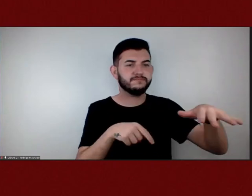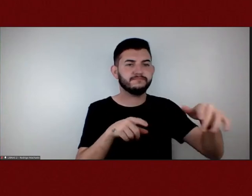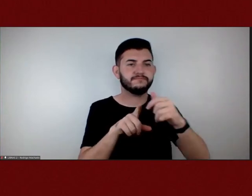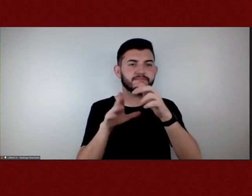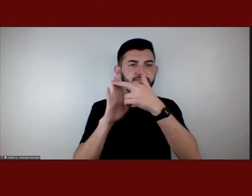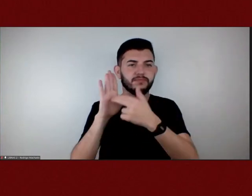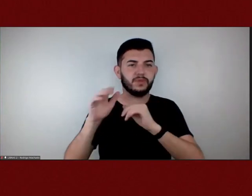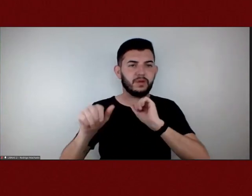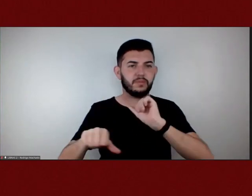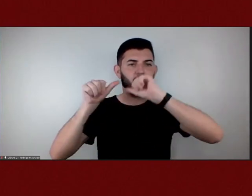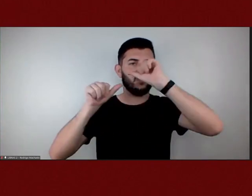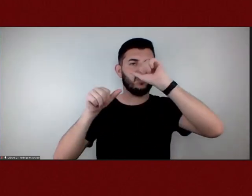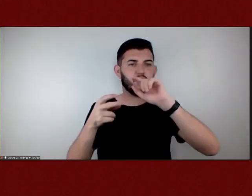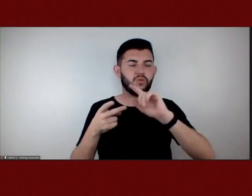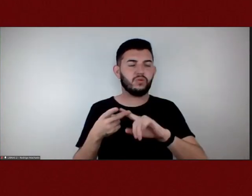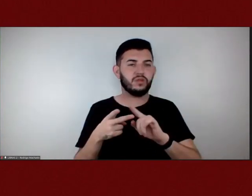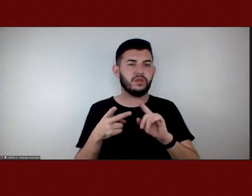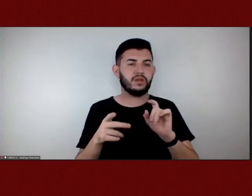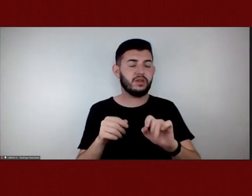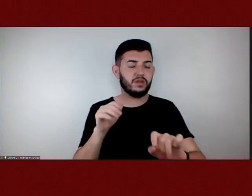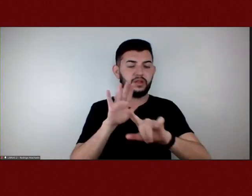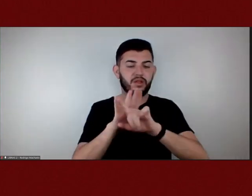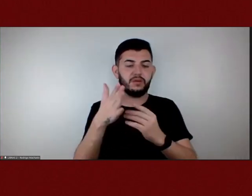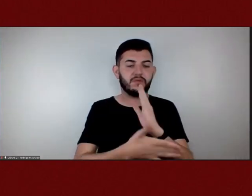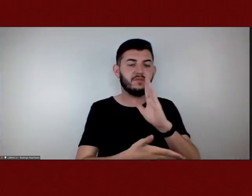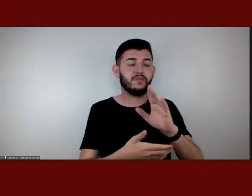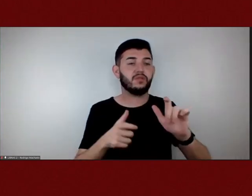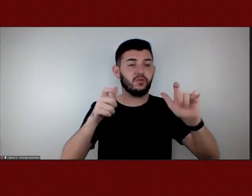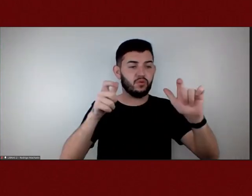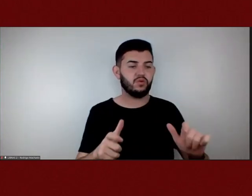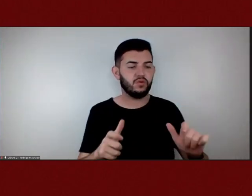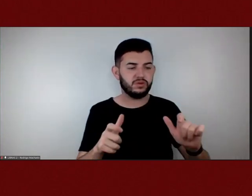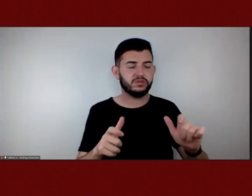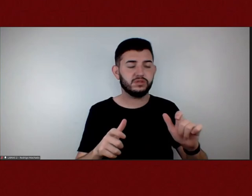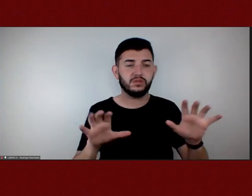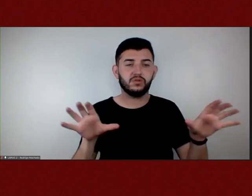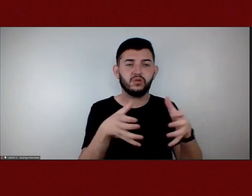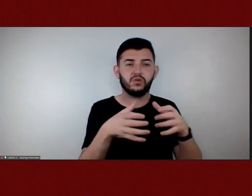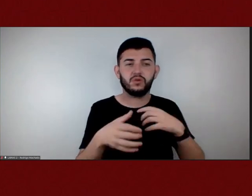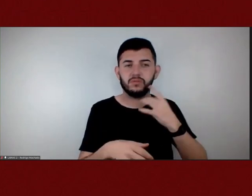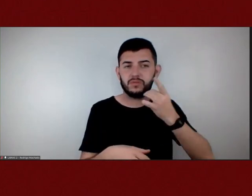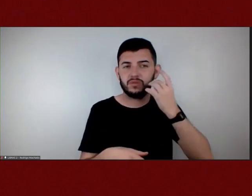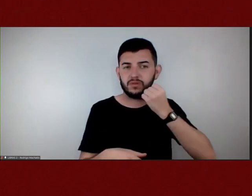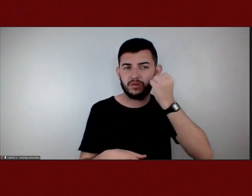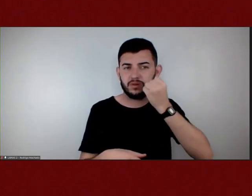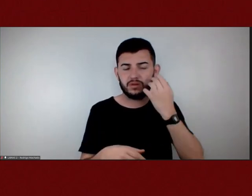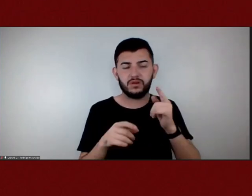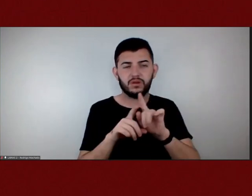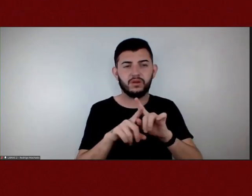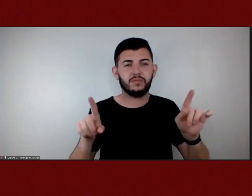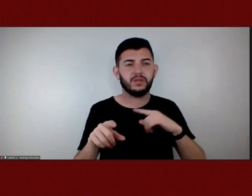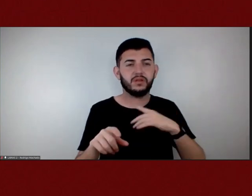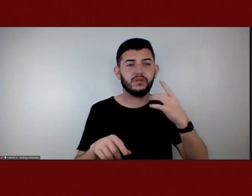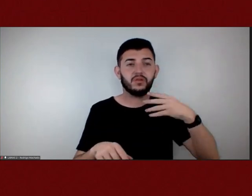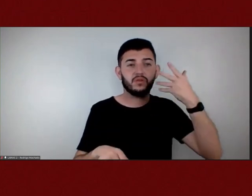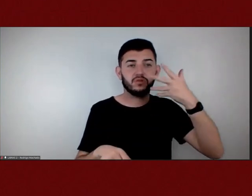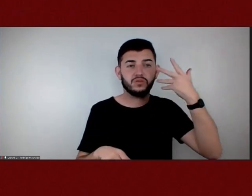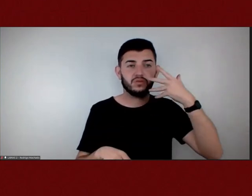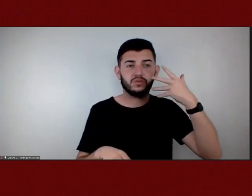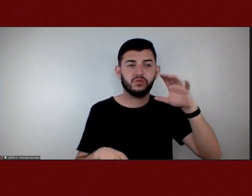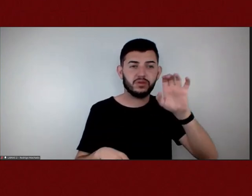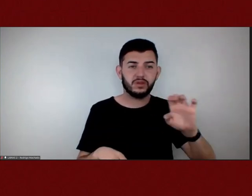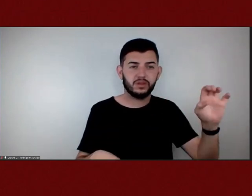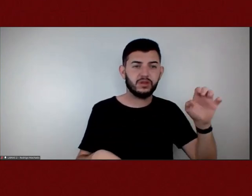parlamento, democraticamente eleito e consolidadas de forma democrática, o discurso de boa parte da esquerda reclamava pela necessidade de uma